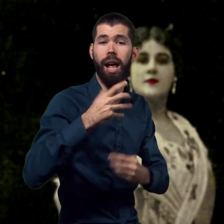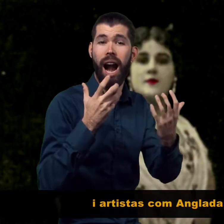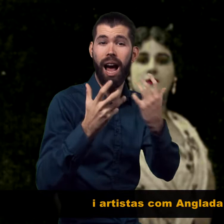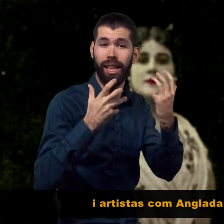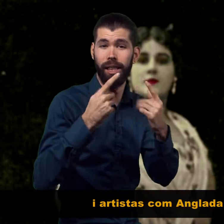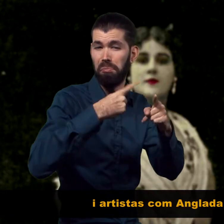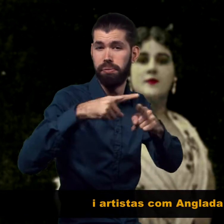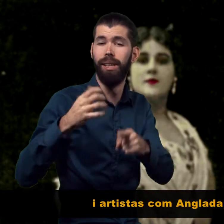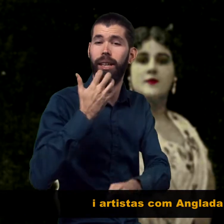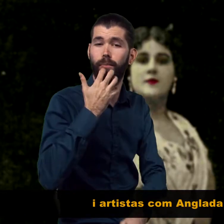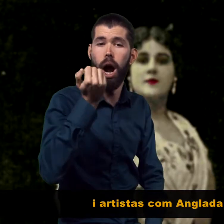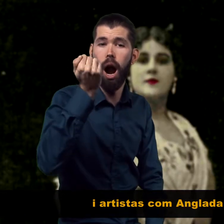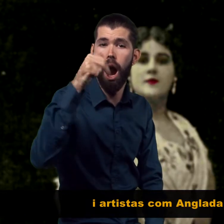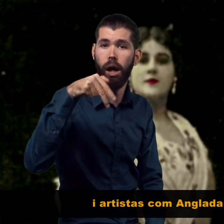en ella.